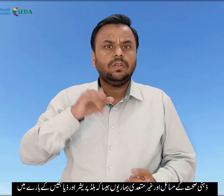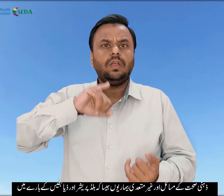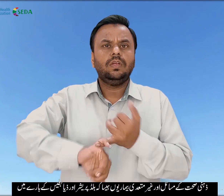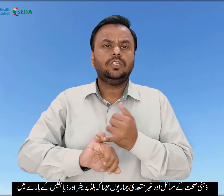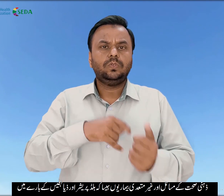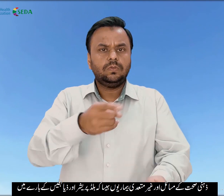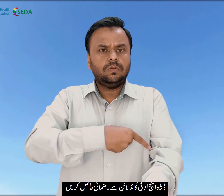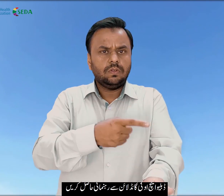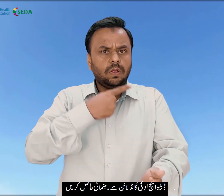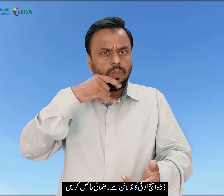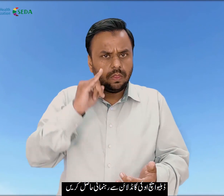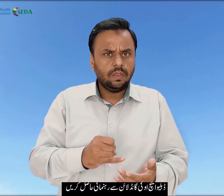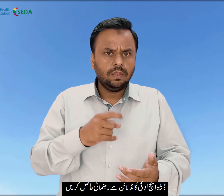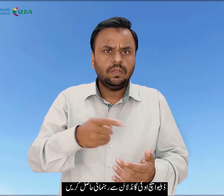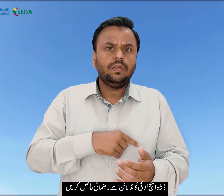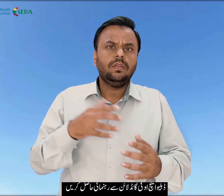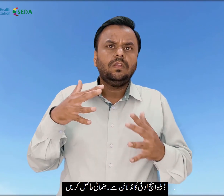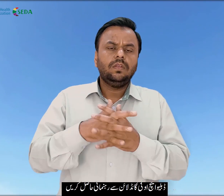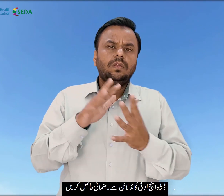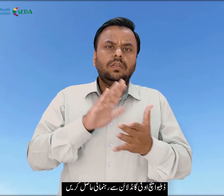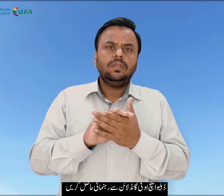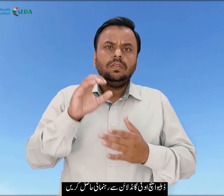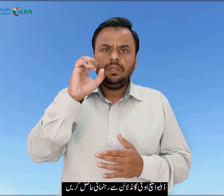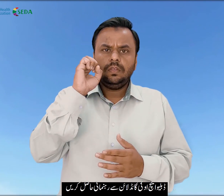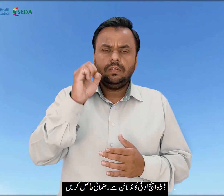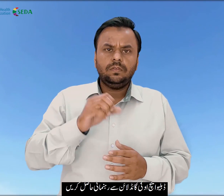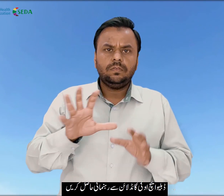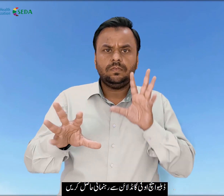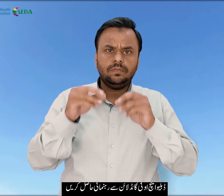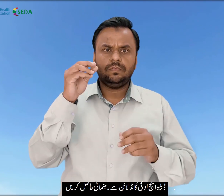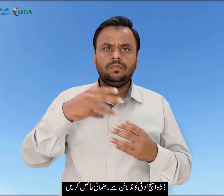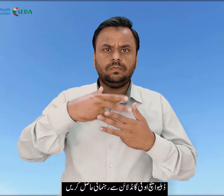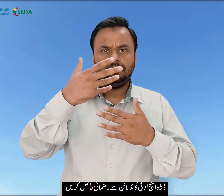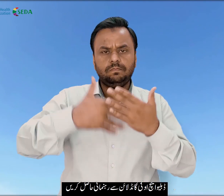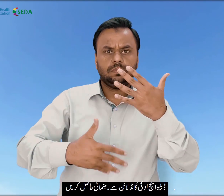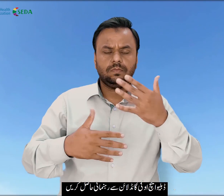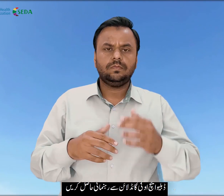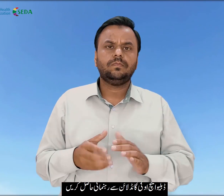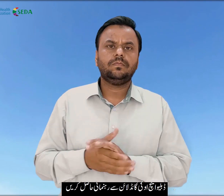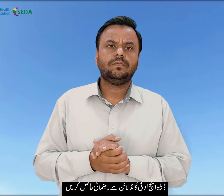میں WHO کی گائیڈ لائن سے رہنمائی حاصل کریں۔